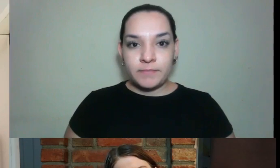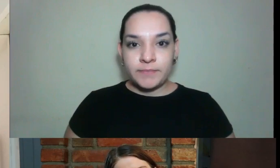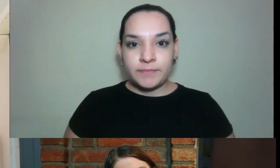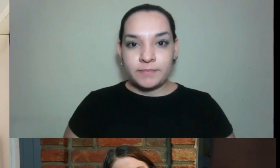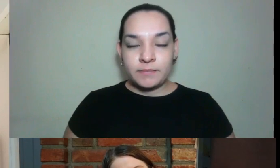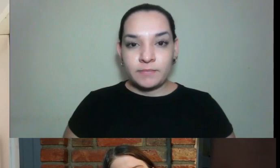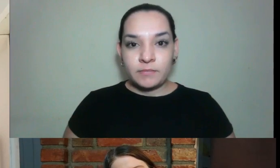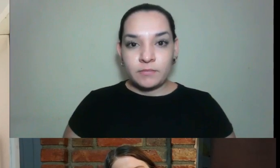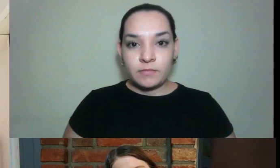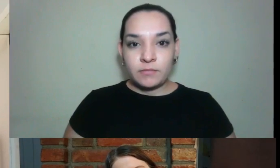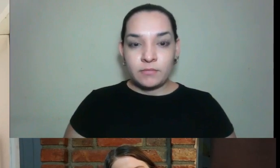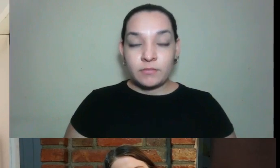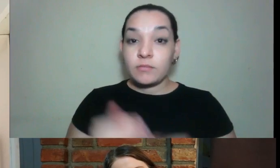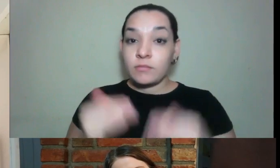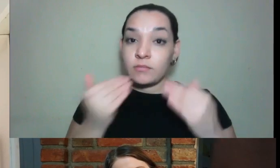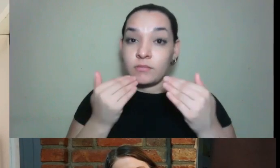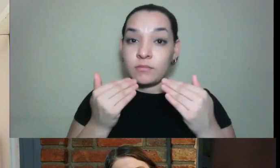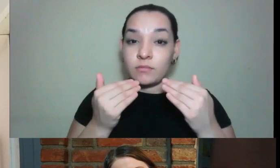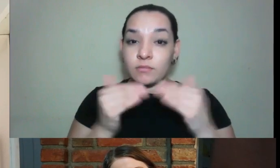y